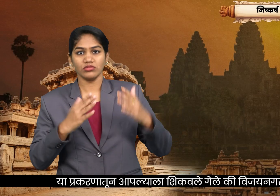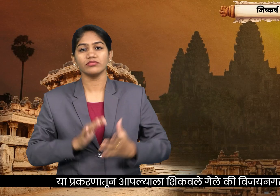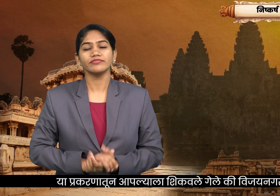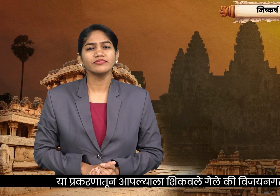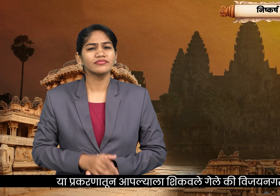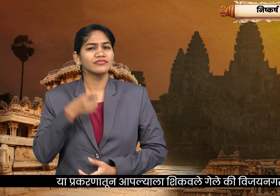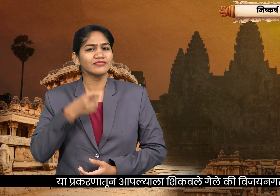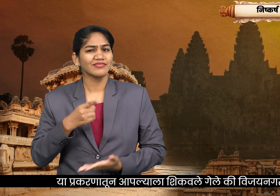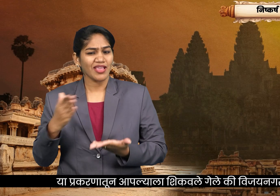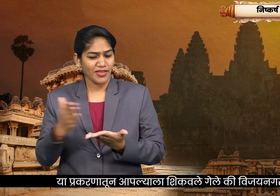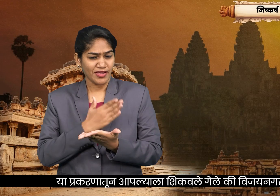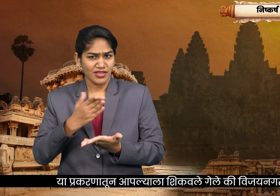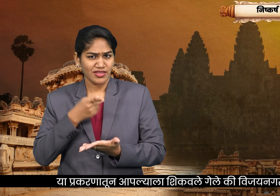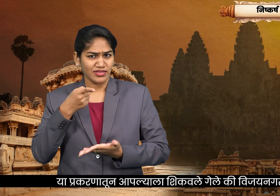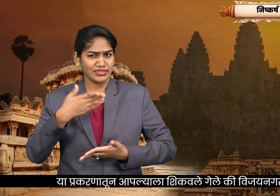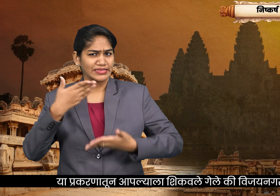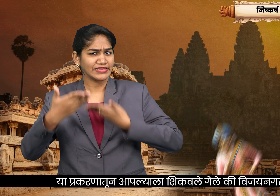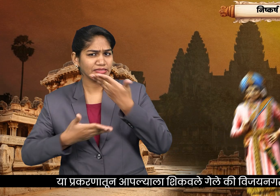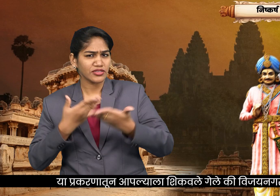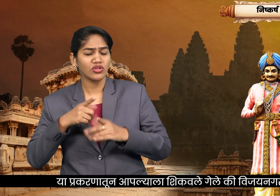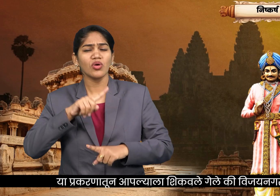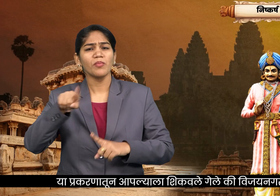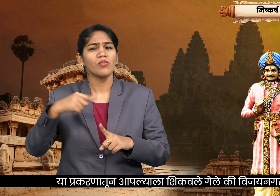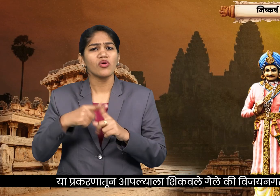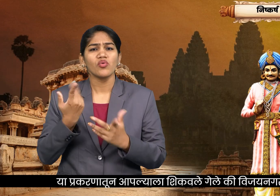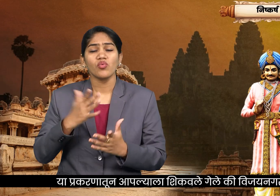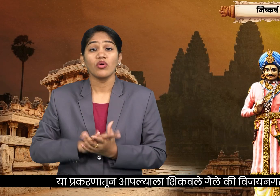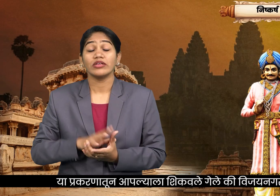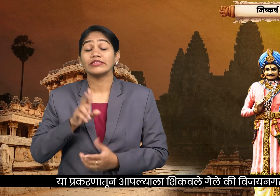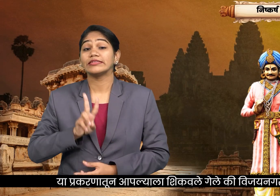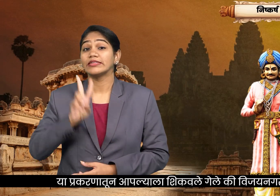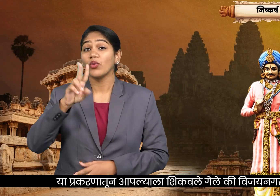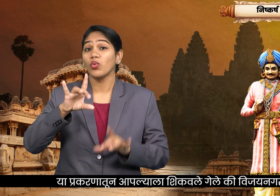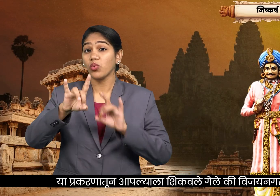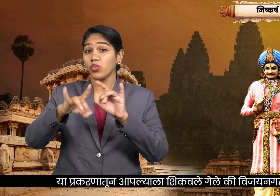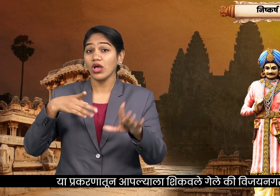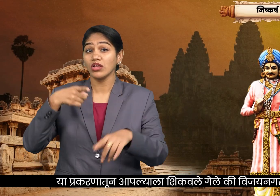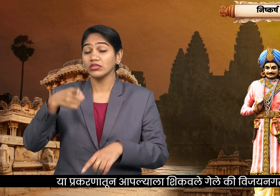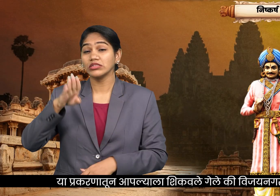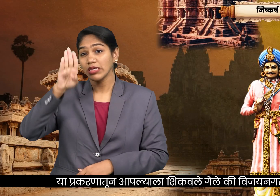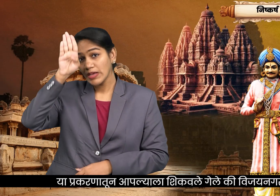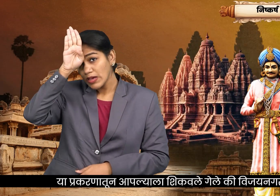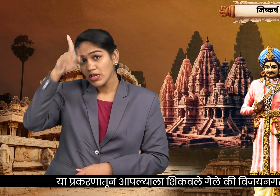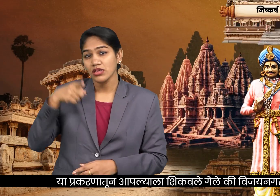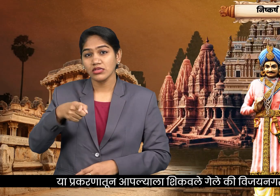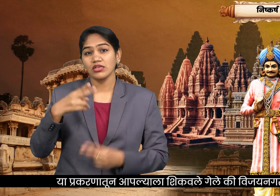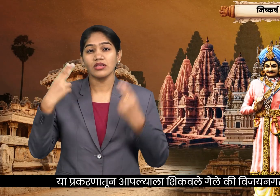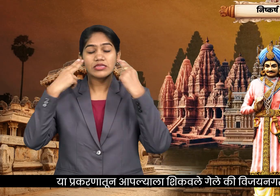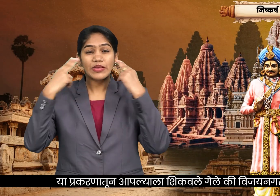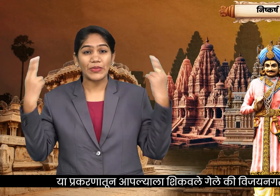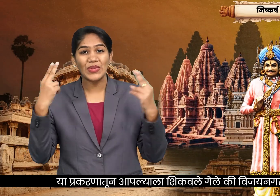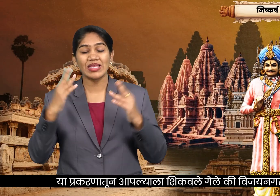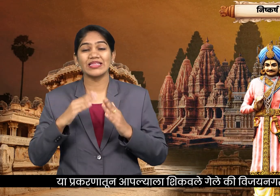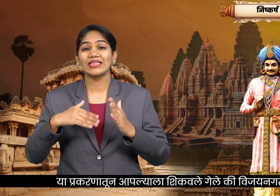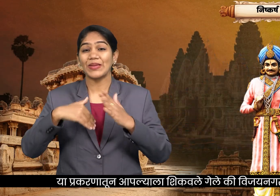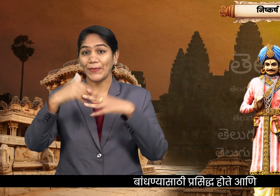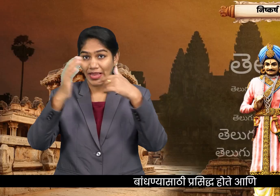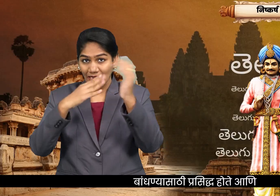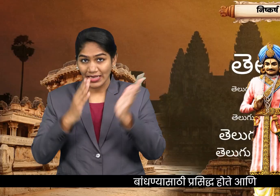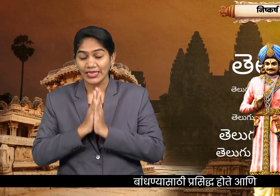समाप्ती. या प्रकरणातून आपल्याला शिकवले गेले की विजयनगरचे राजे